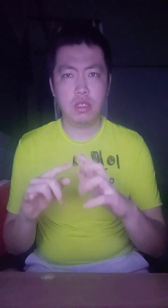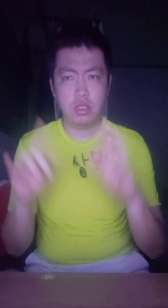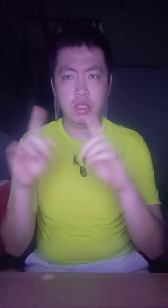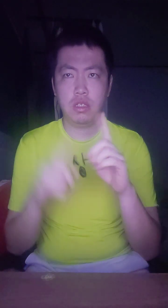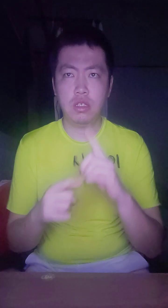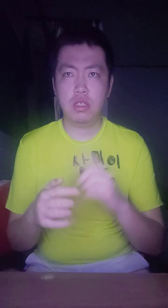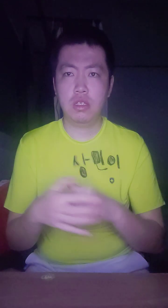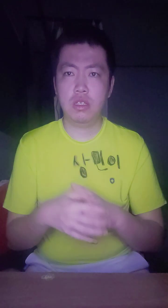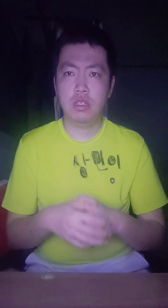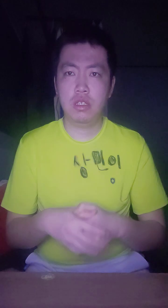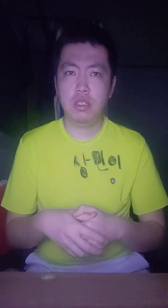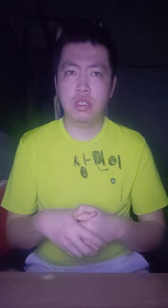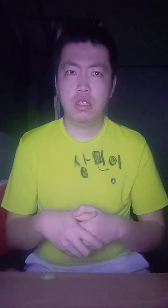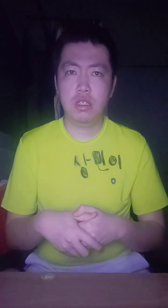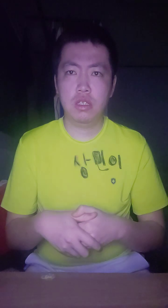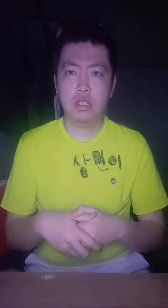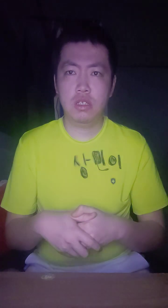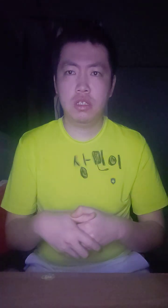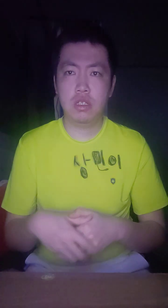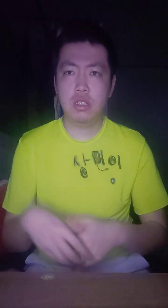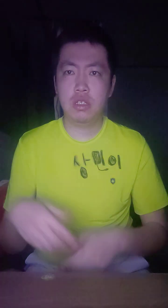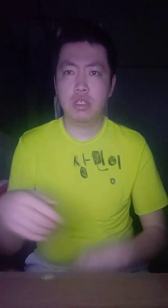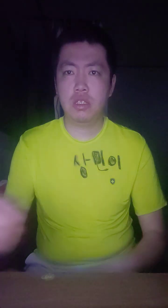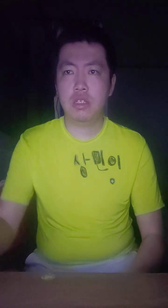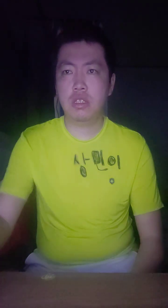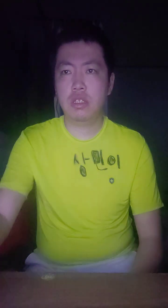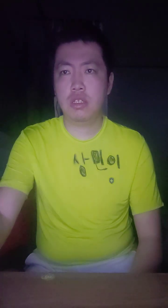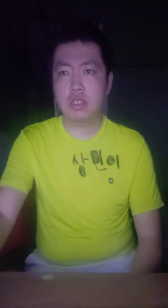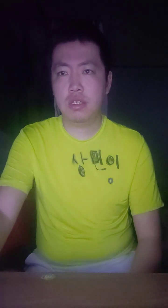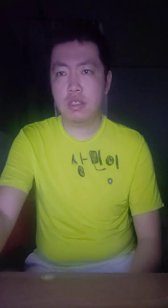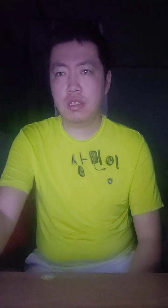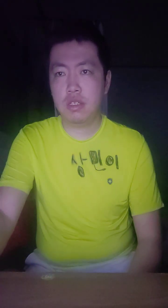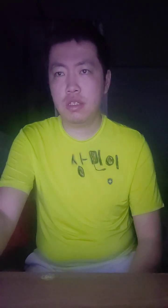높습니다. MBC 뉴스 강서영입니다.